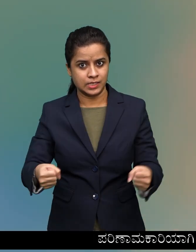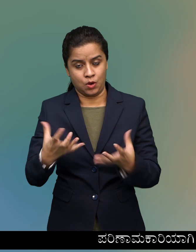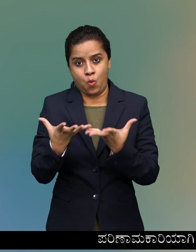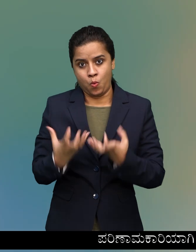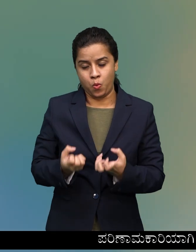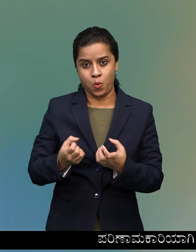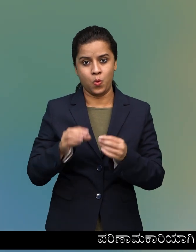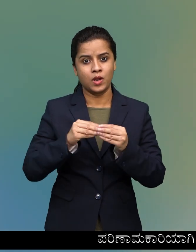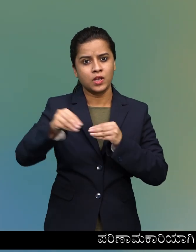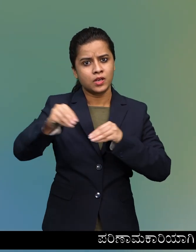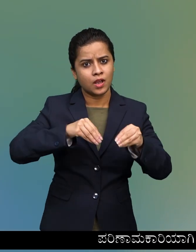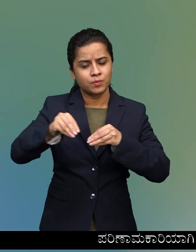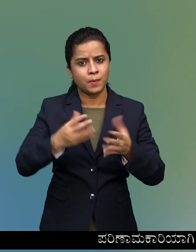ಪ್ರತ್ಯೇಕ ವ್ಯವಸ್ಥೆಯ ಅಗತ್ಯವಿದೆ.